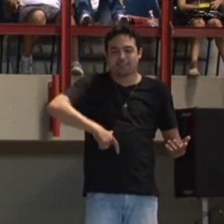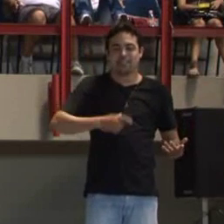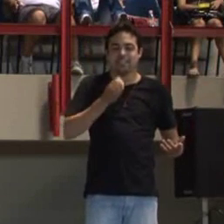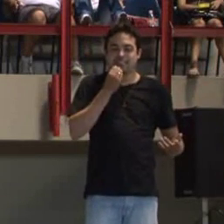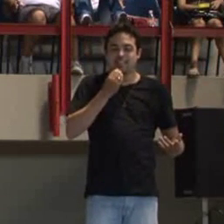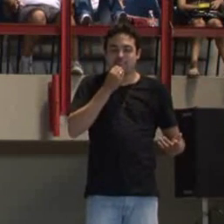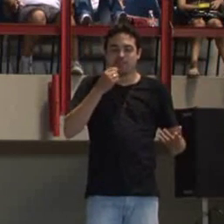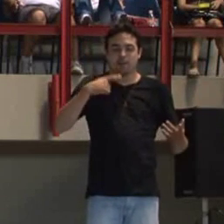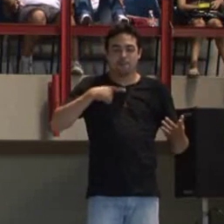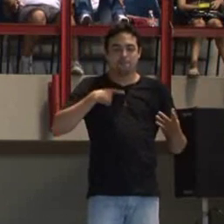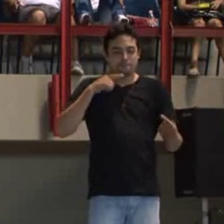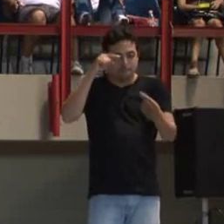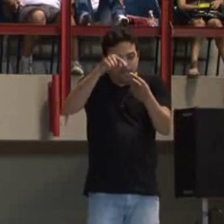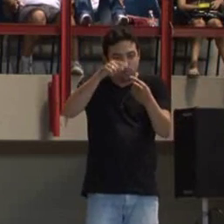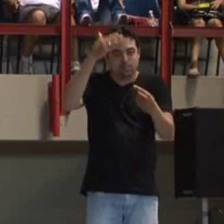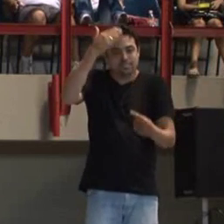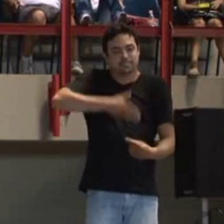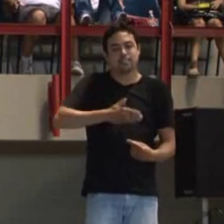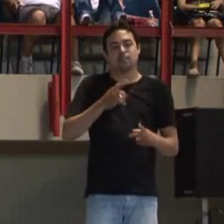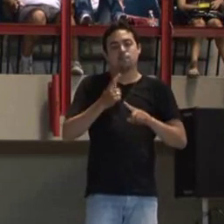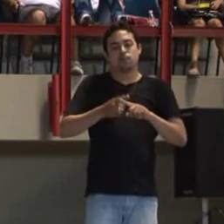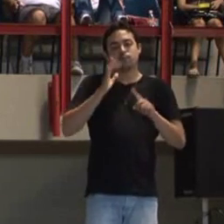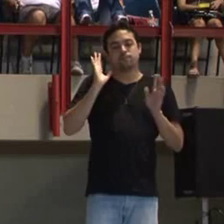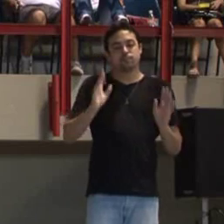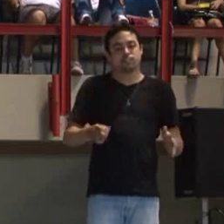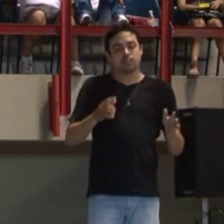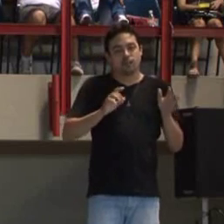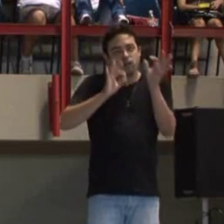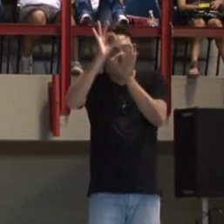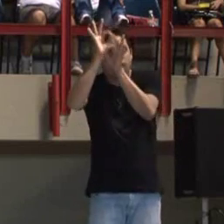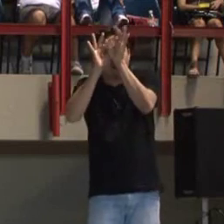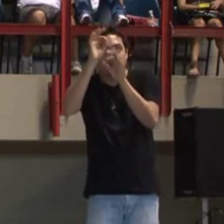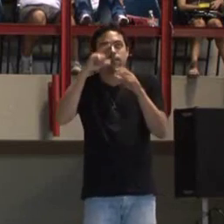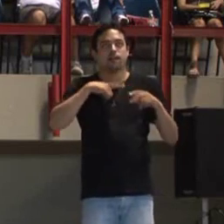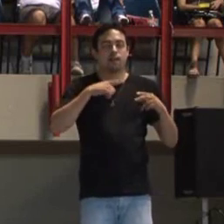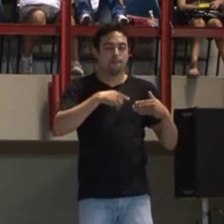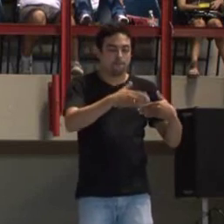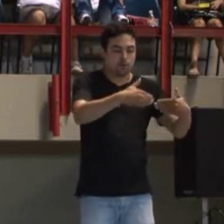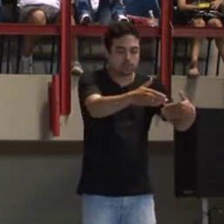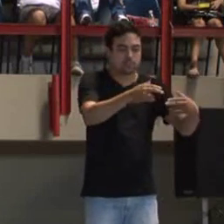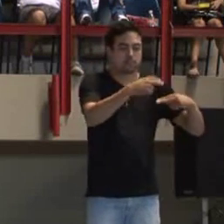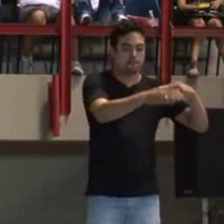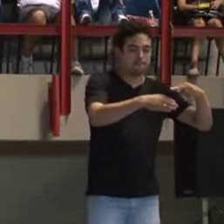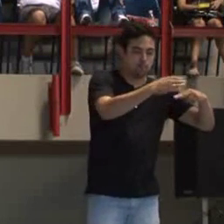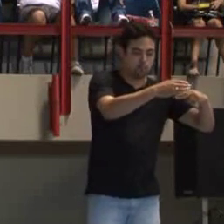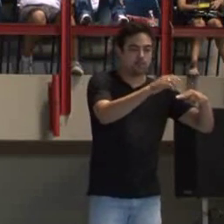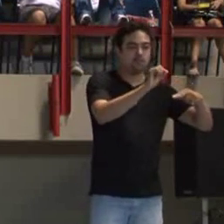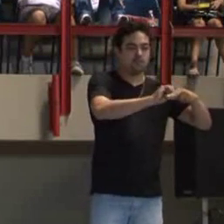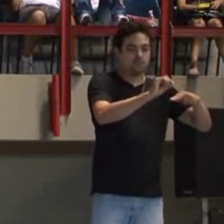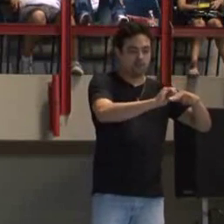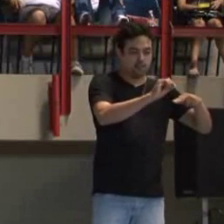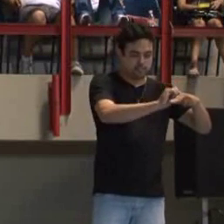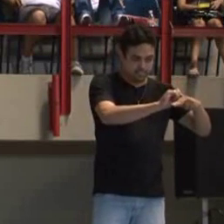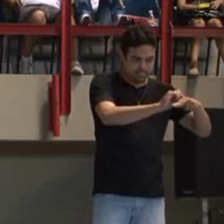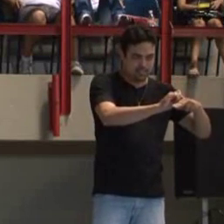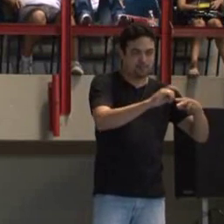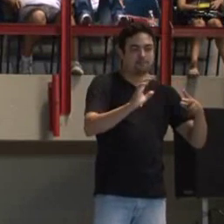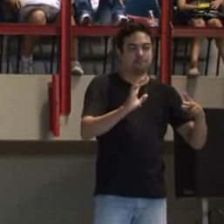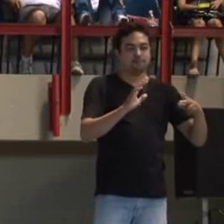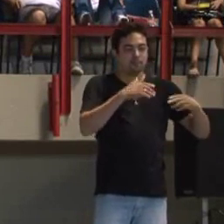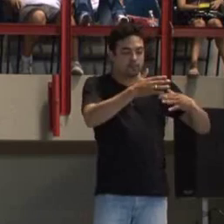ter sido uma pergunta mais direta. Existe diferença no processo de mumificação, na maneira de se fazer o processo de